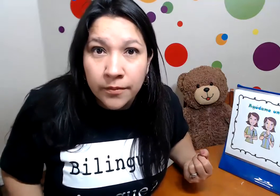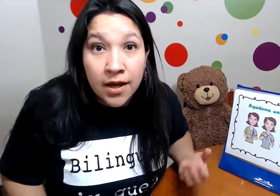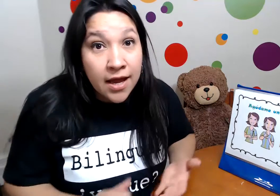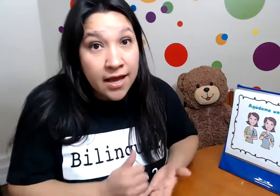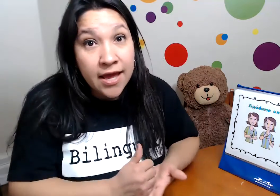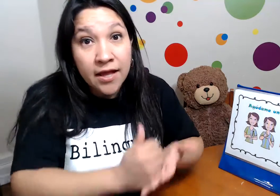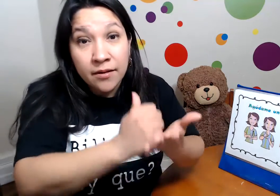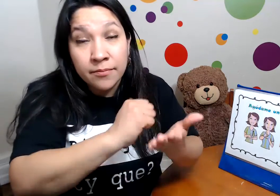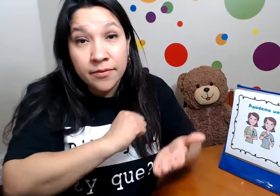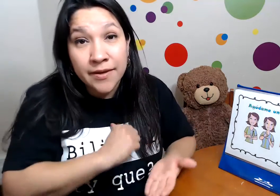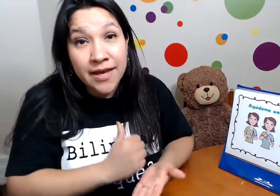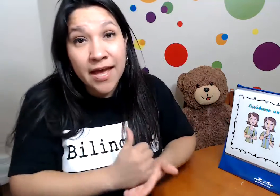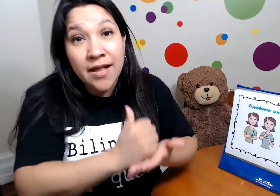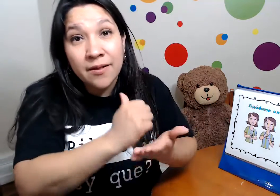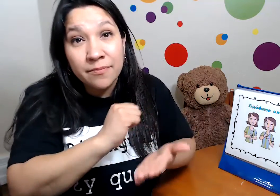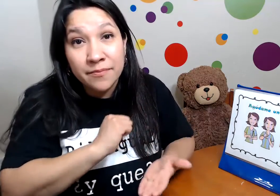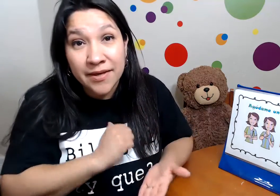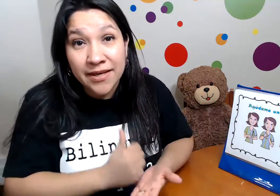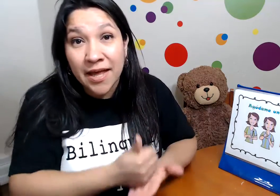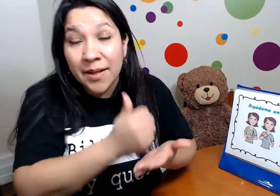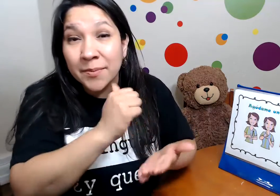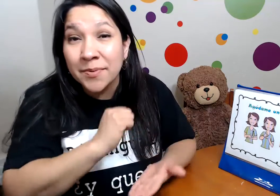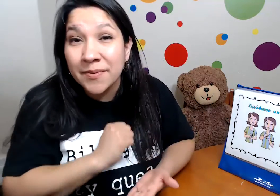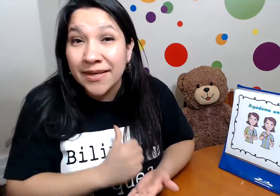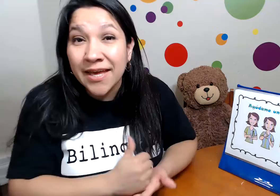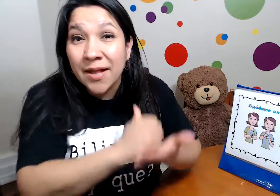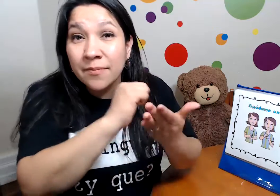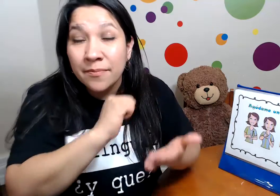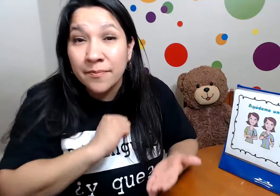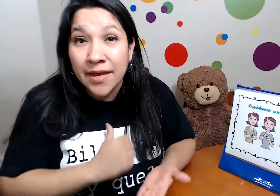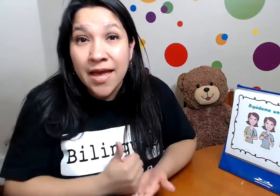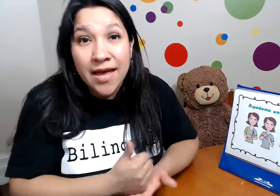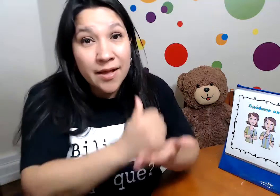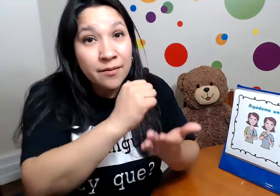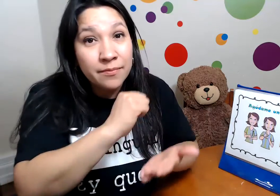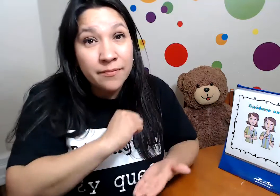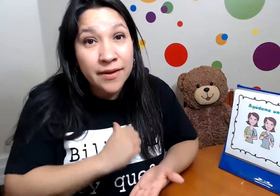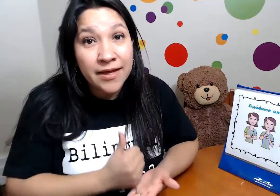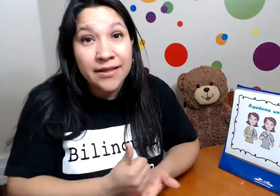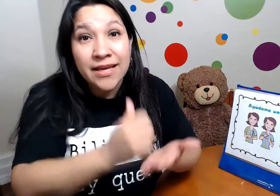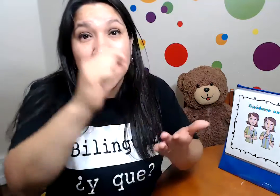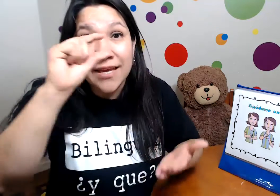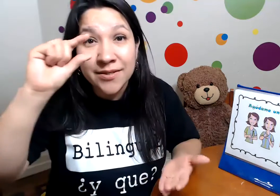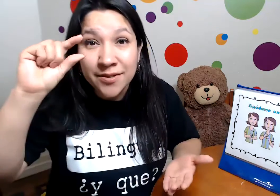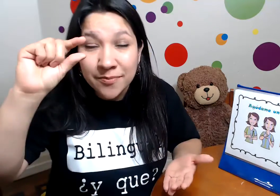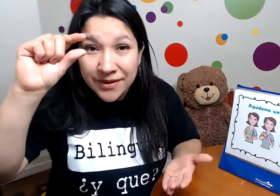yo y mi hija michelle michelle mí y mi alma sofía